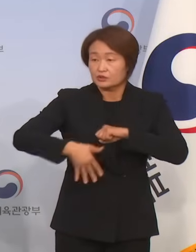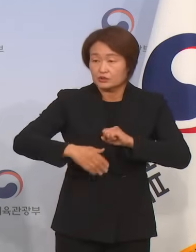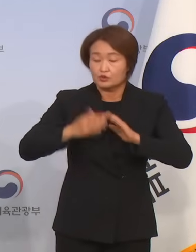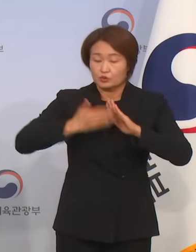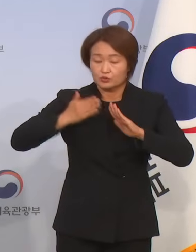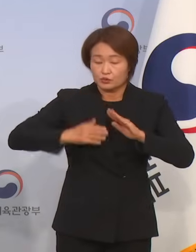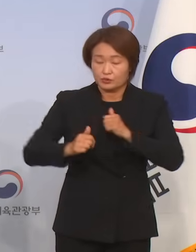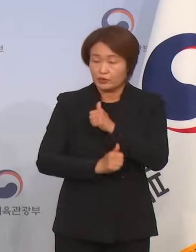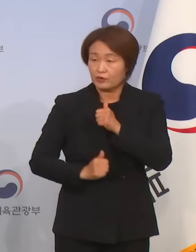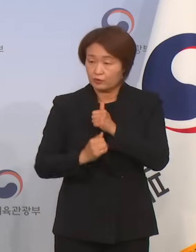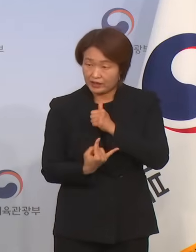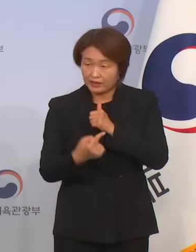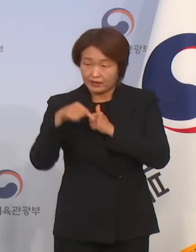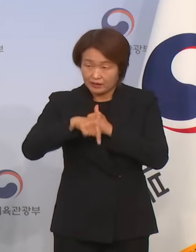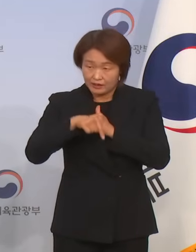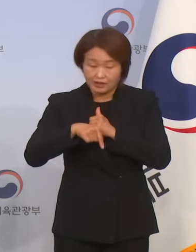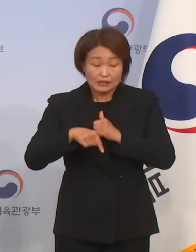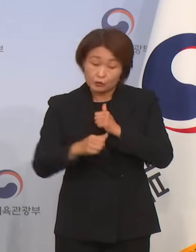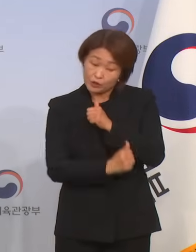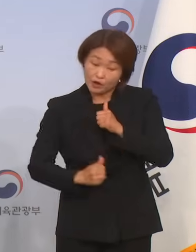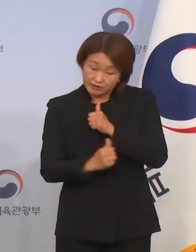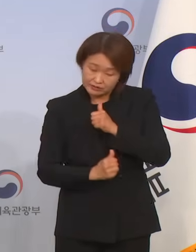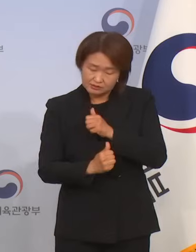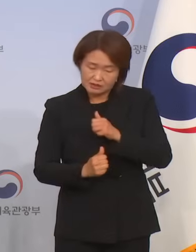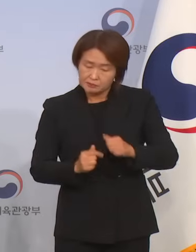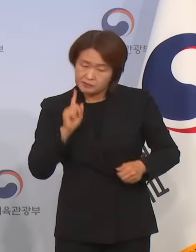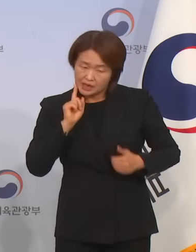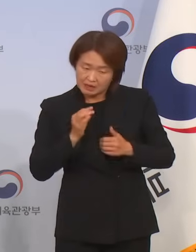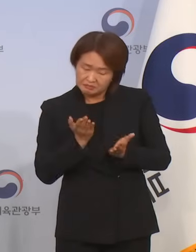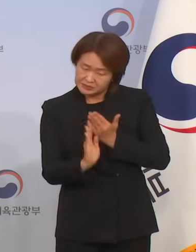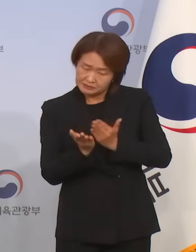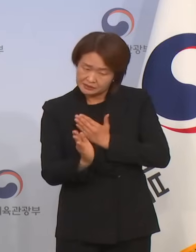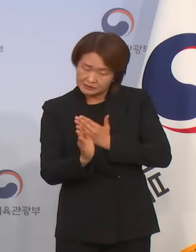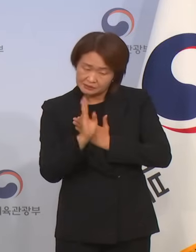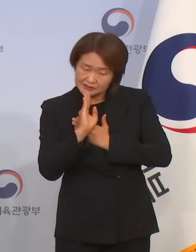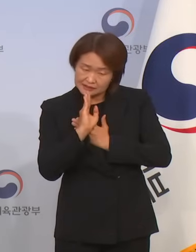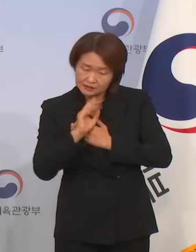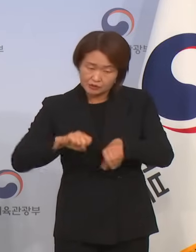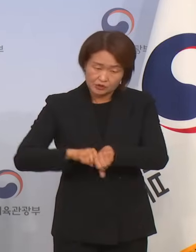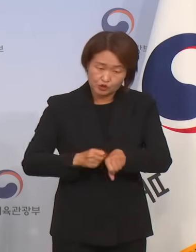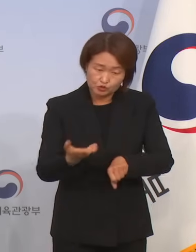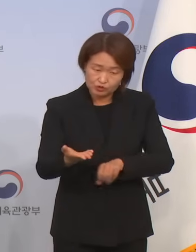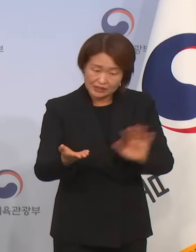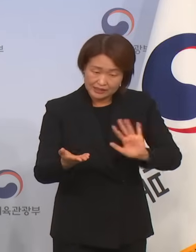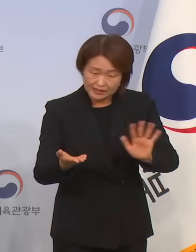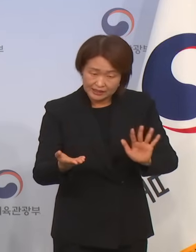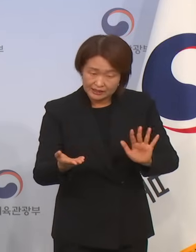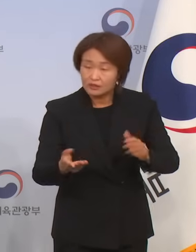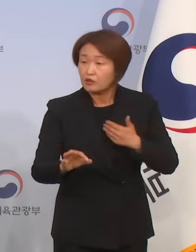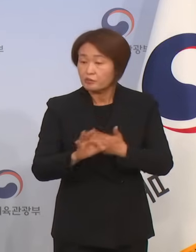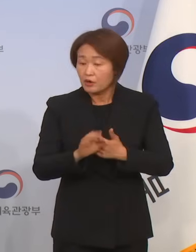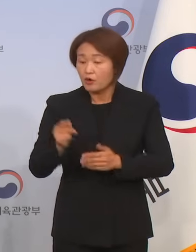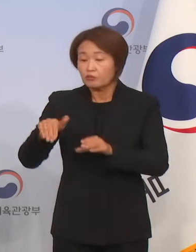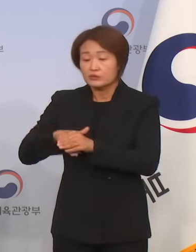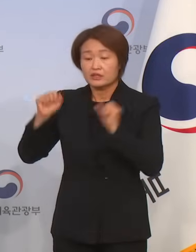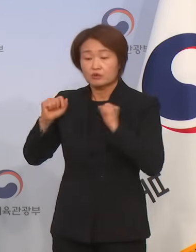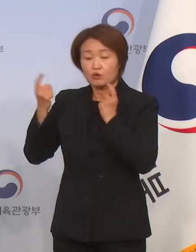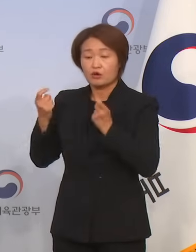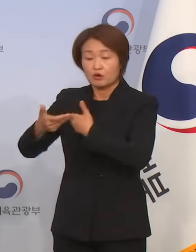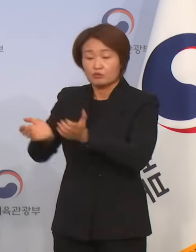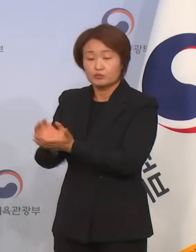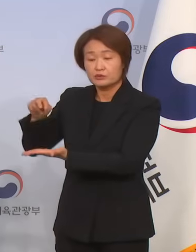공정위원회에서 징계가 그 위원들이 적절하지 않다고 판단할 경우 징계를 내리지 않을 경우에는 문체부는 어떤